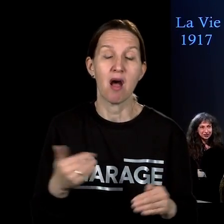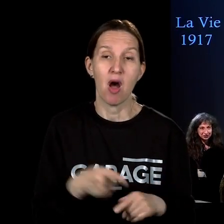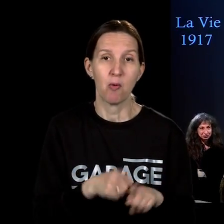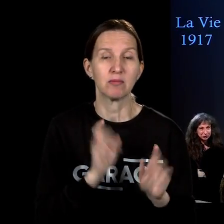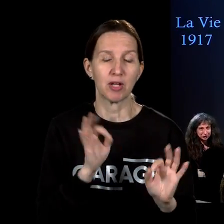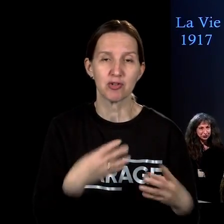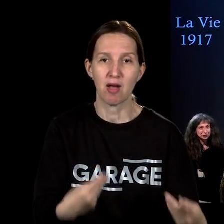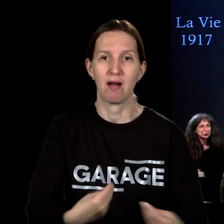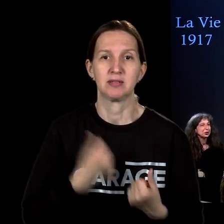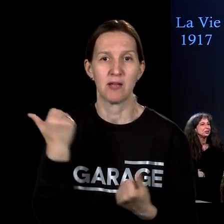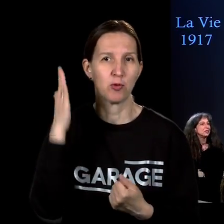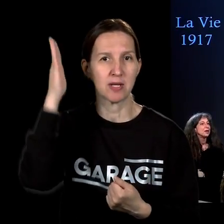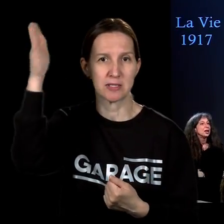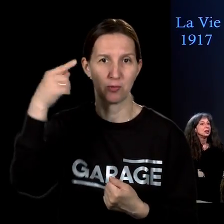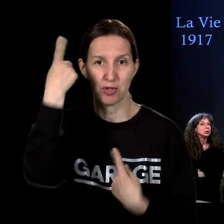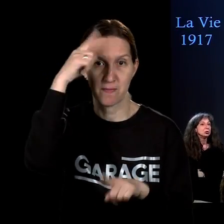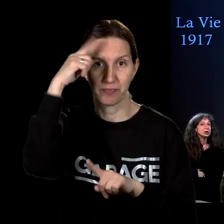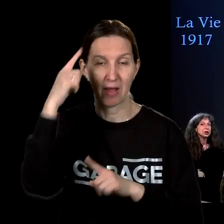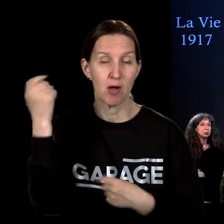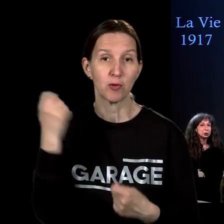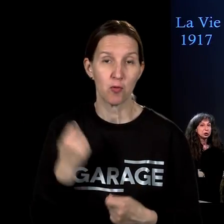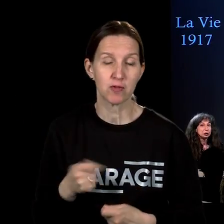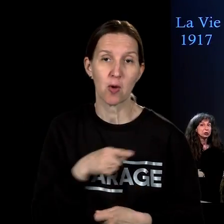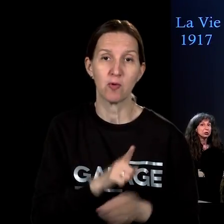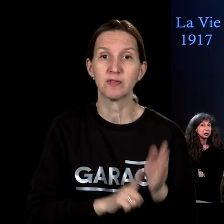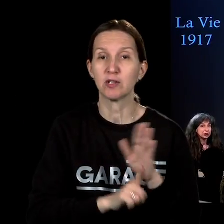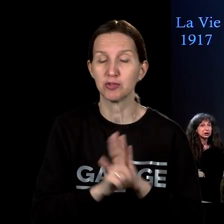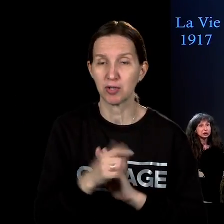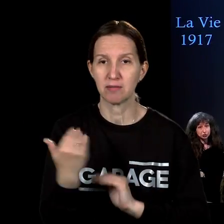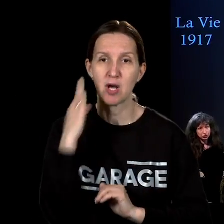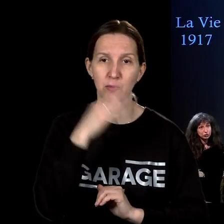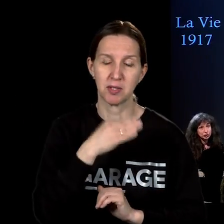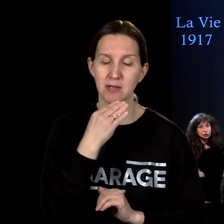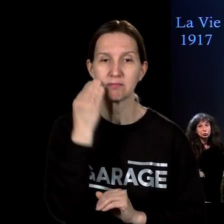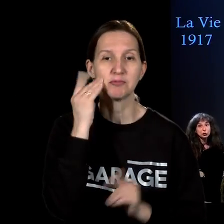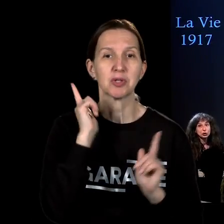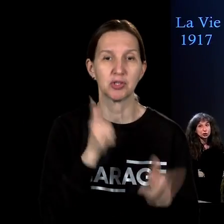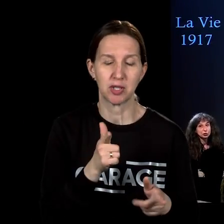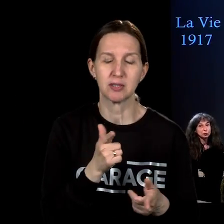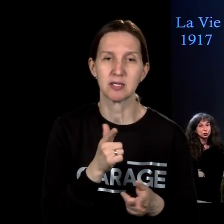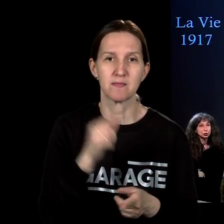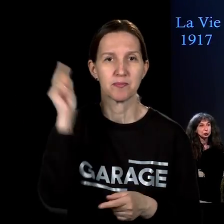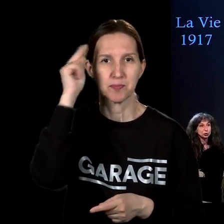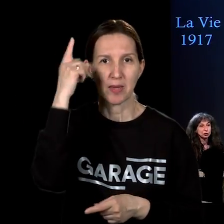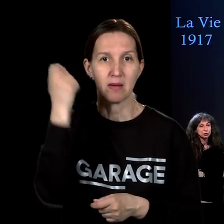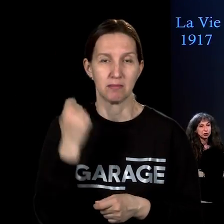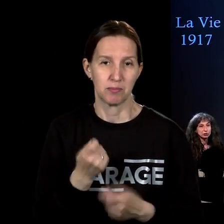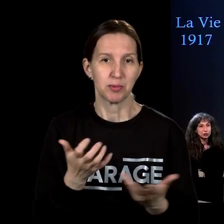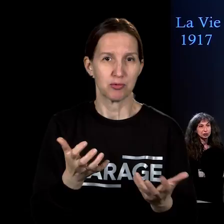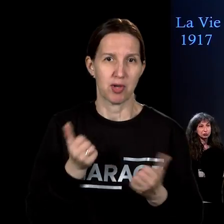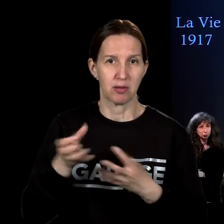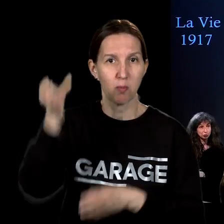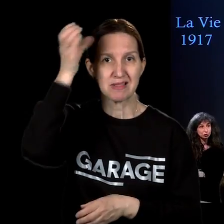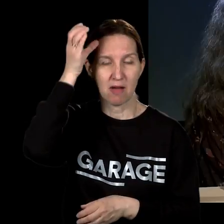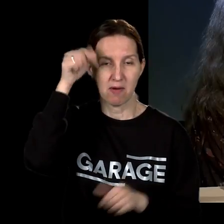оказал влияние на его последующее творчество. Вот, он сначала получает, его родители соглашаются на это, он получает художественное